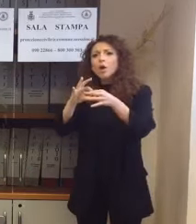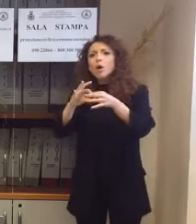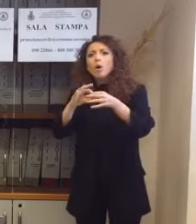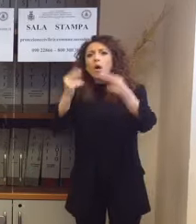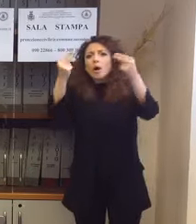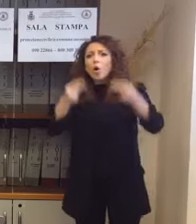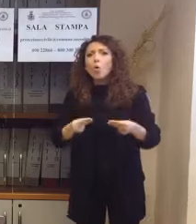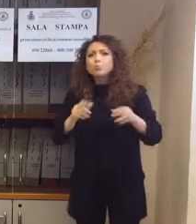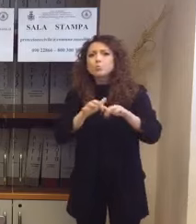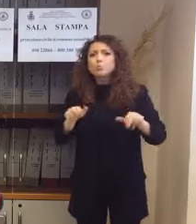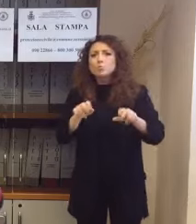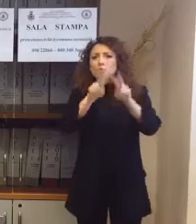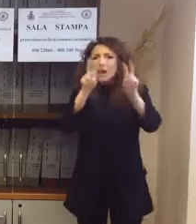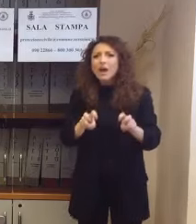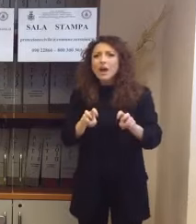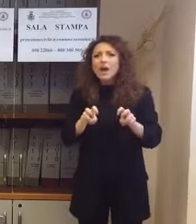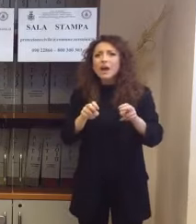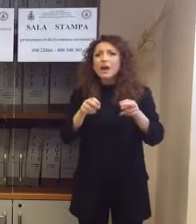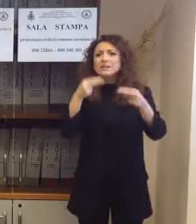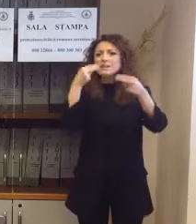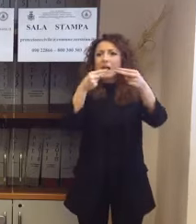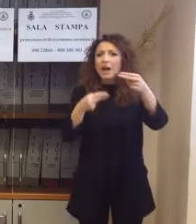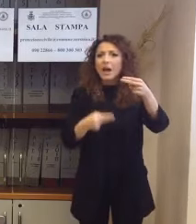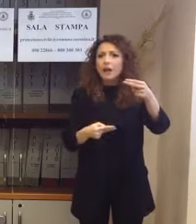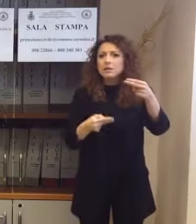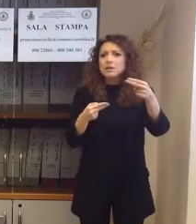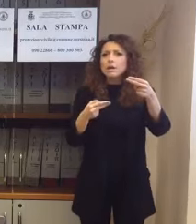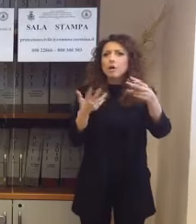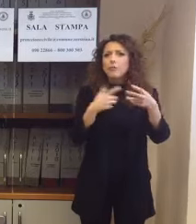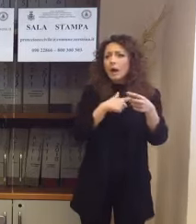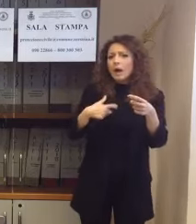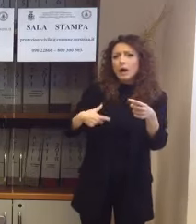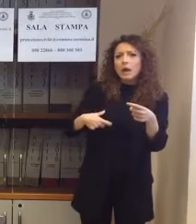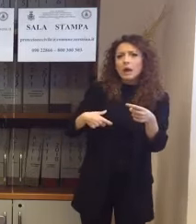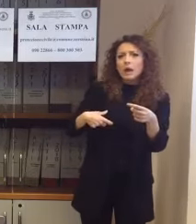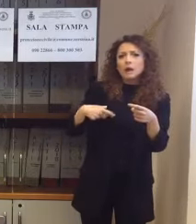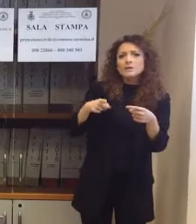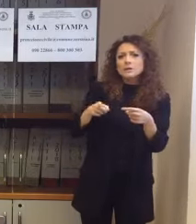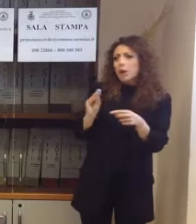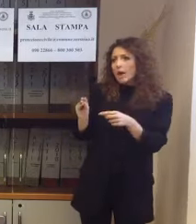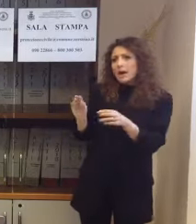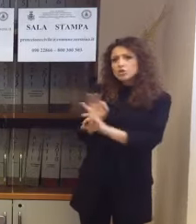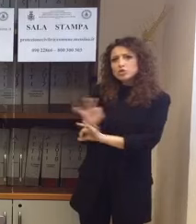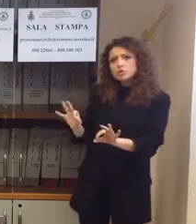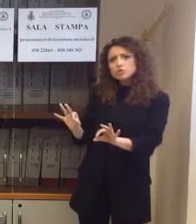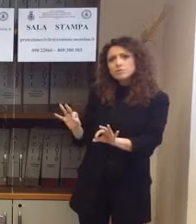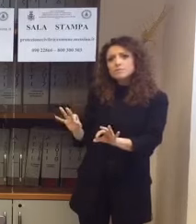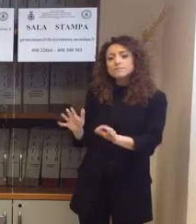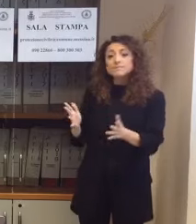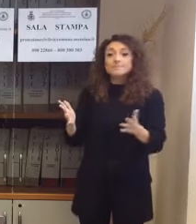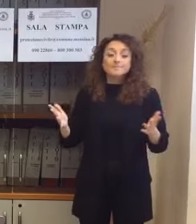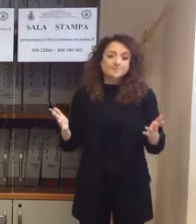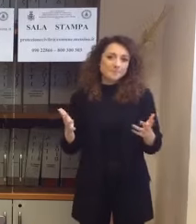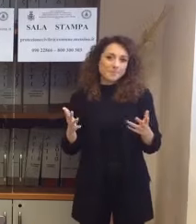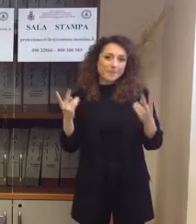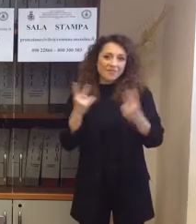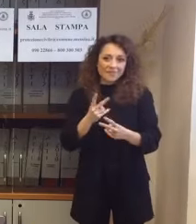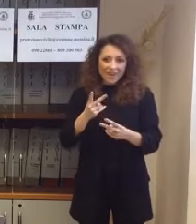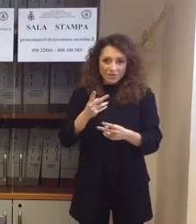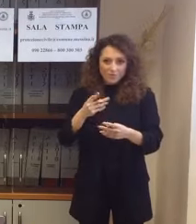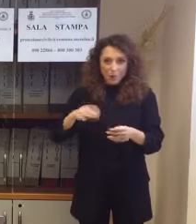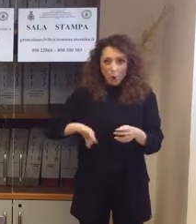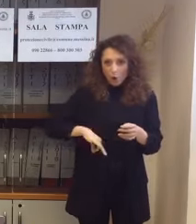Luca lo ha fatto perché non può, nella sua posizione di deputato di 5 Stelle, darmi ragione al 100%, se